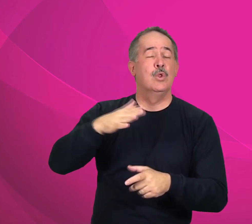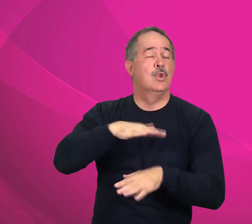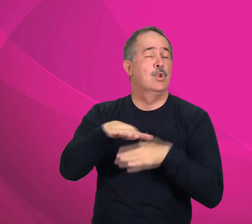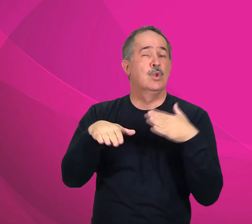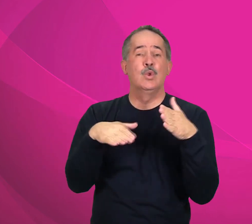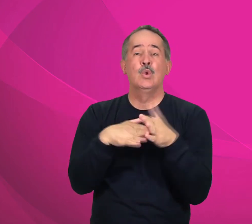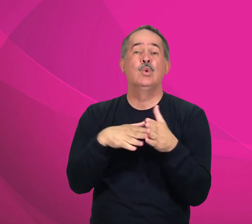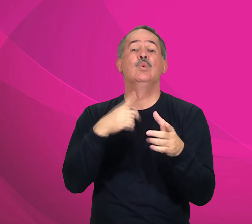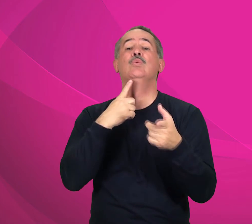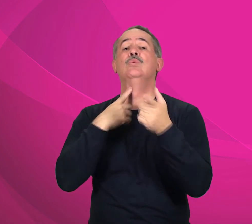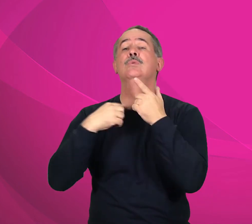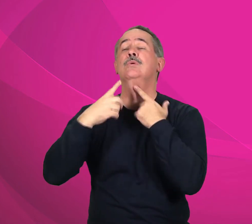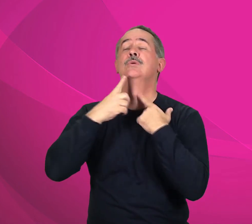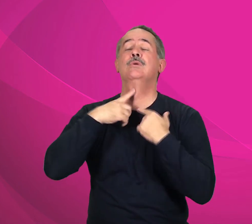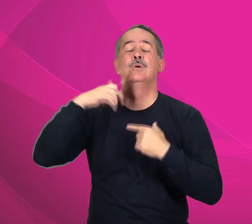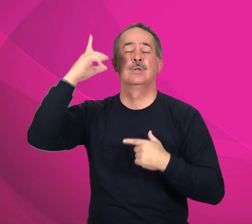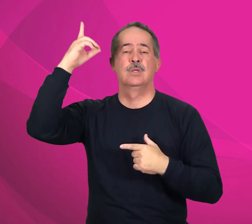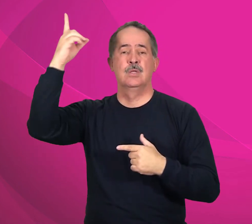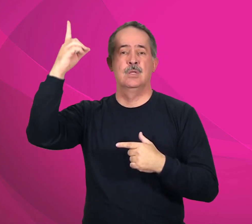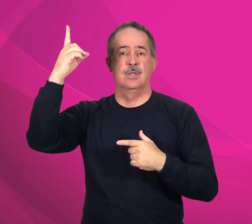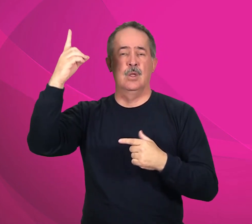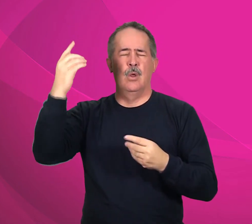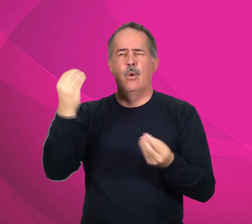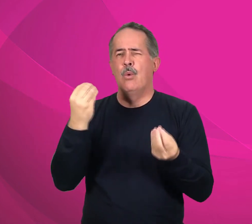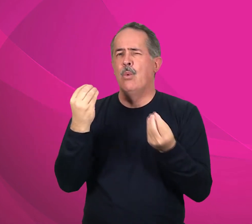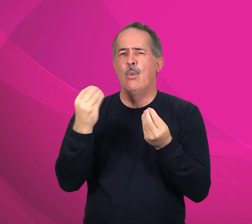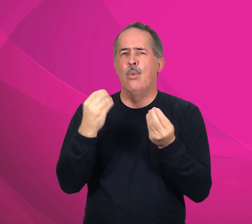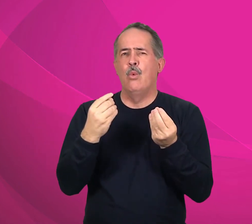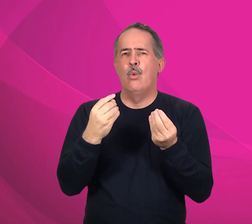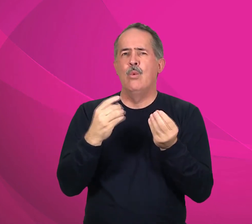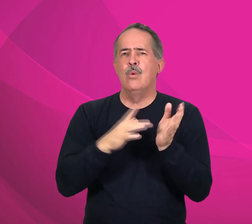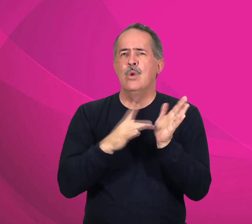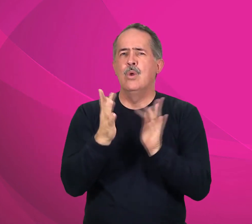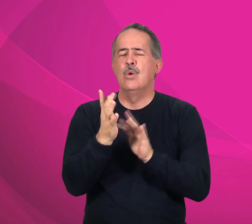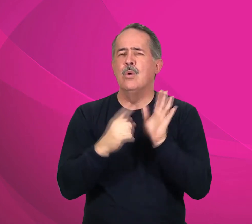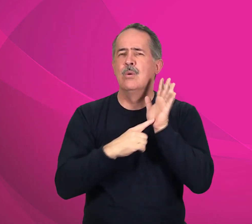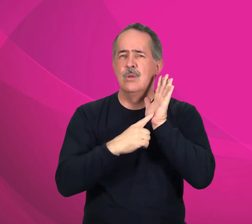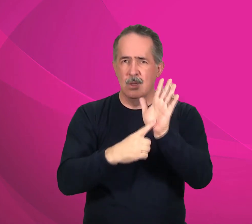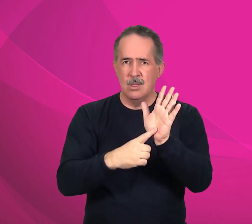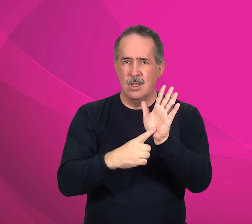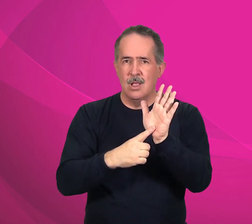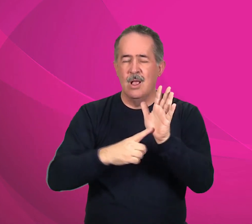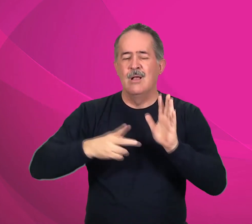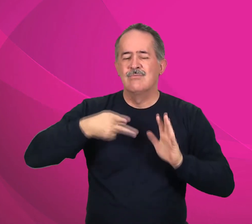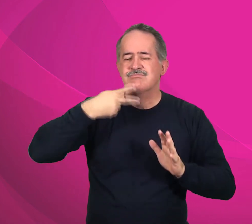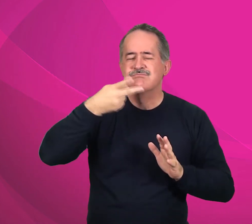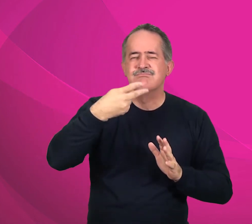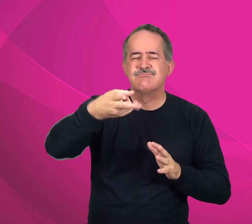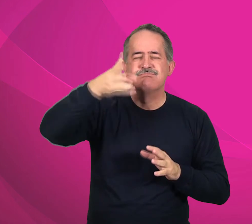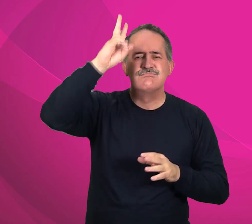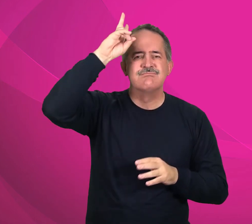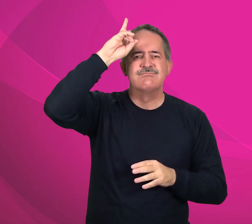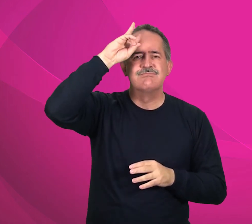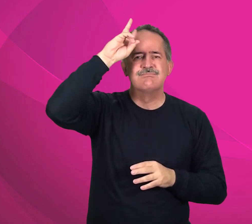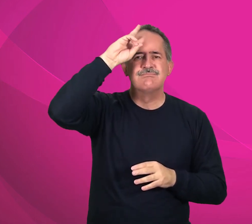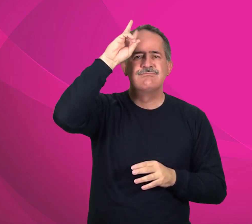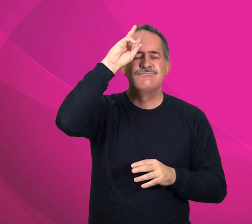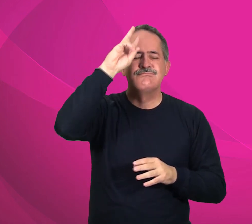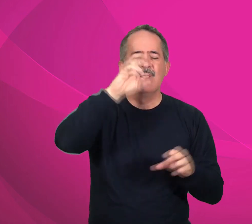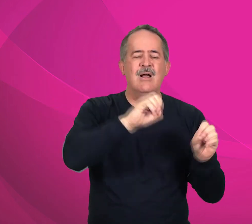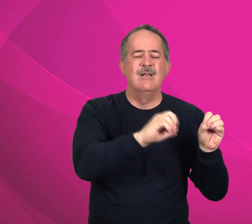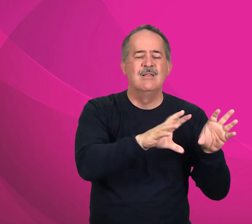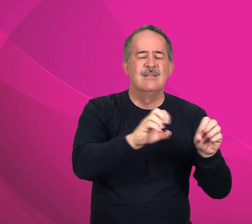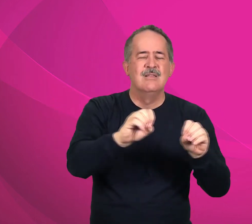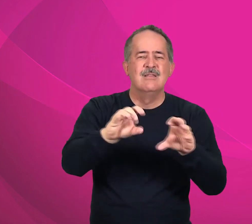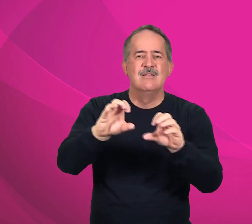a vontade dele para mostrar isso jesus conta uma parábola que vai nos